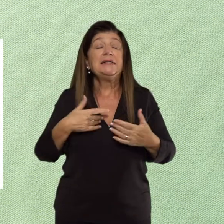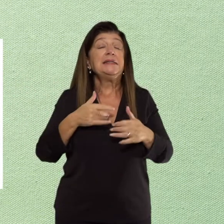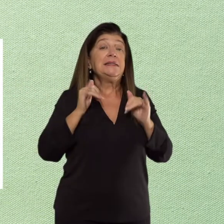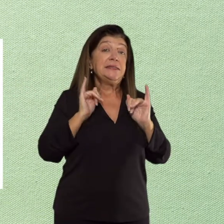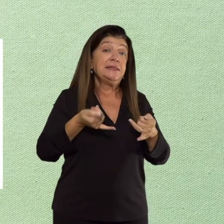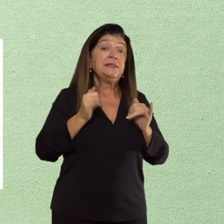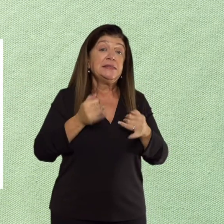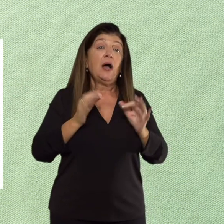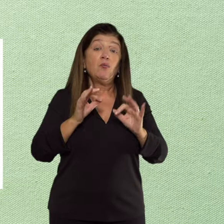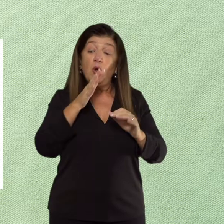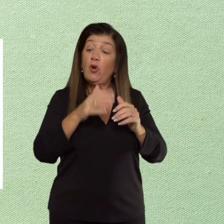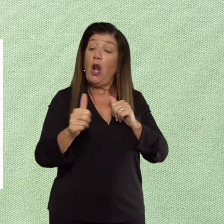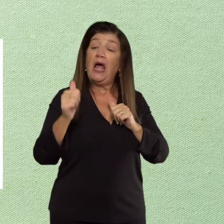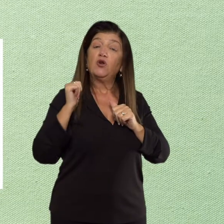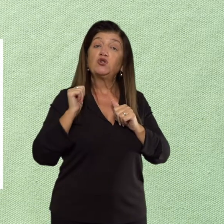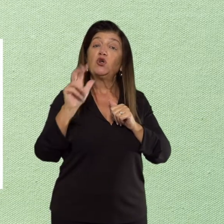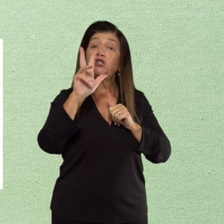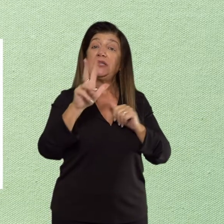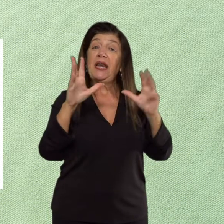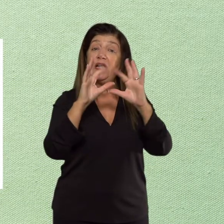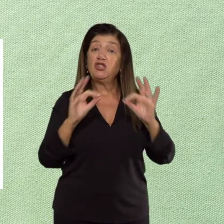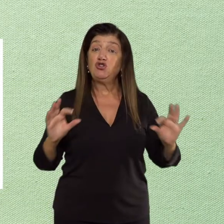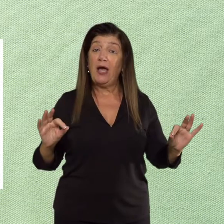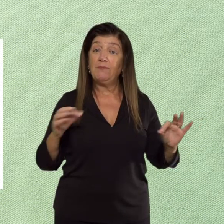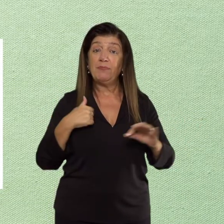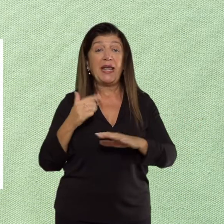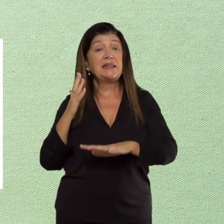dicembre dell'anno scorso sulla questione